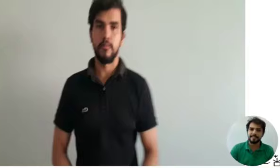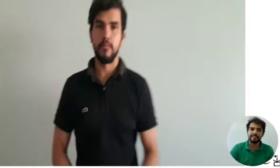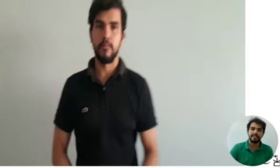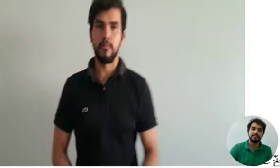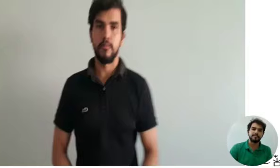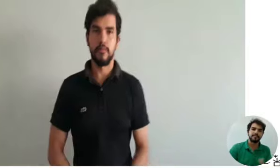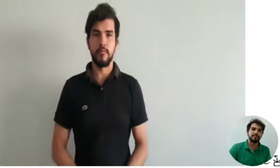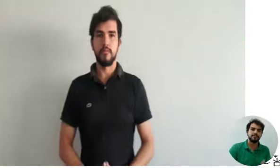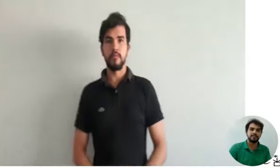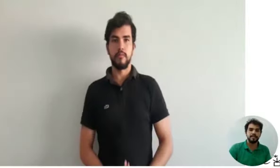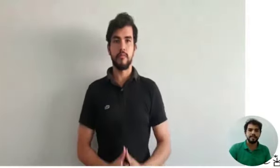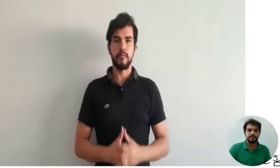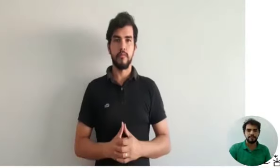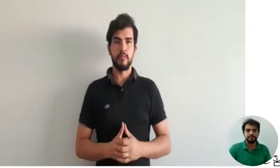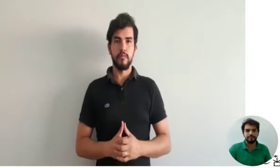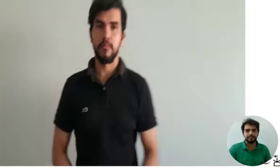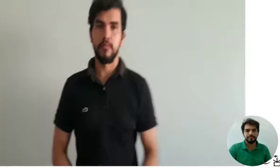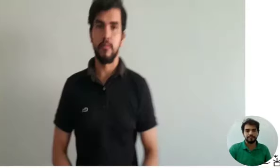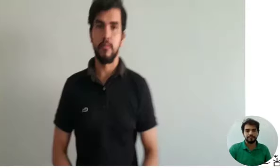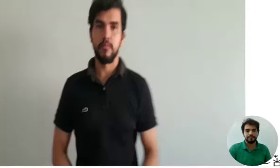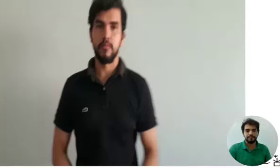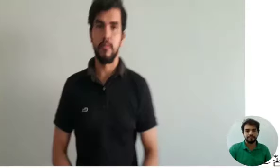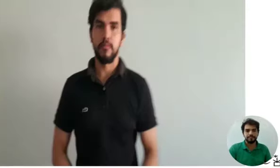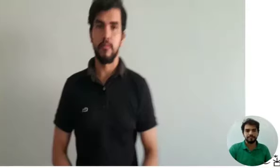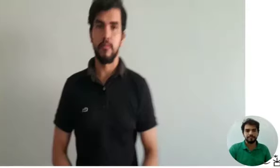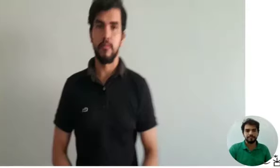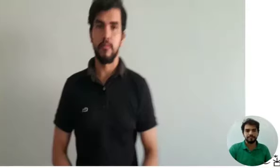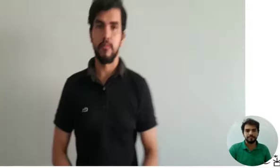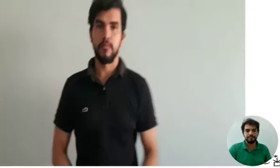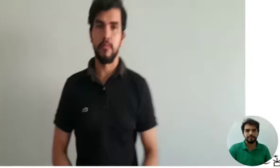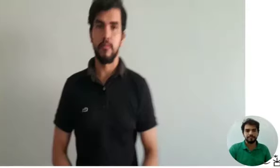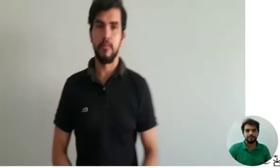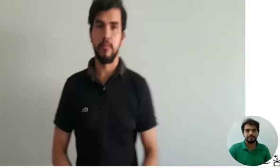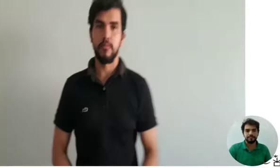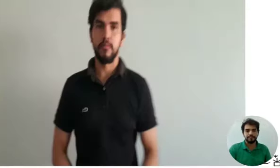adequada, digamos assim, fique mais confortável.